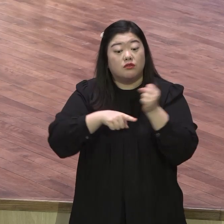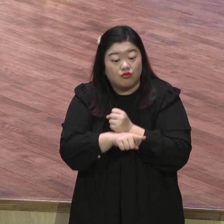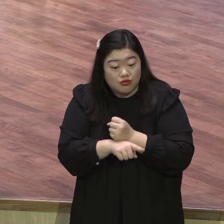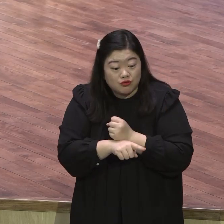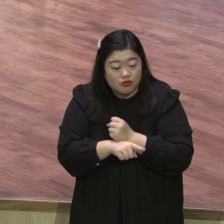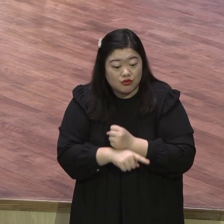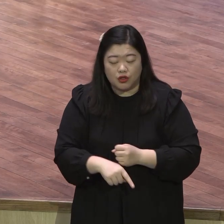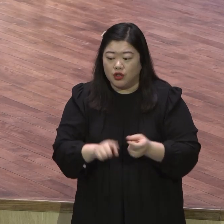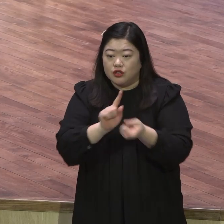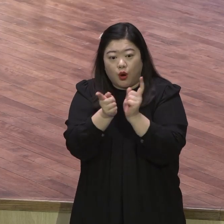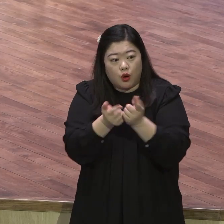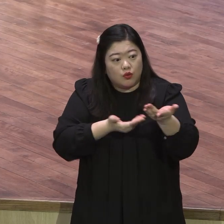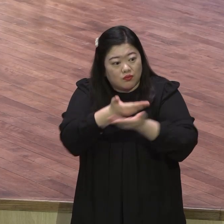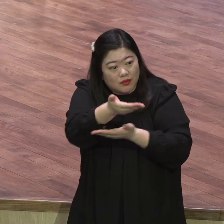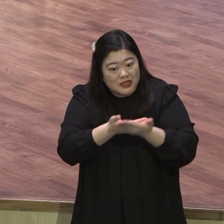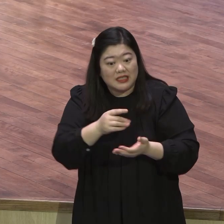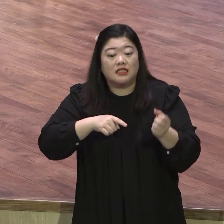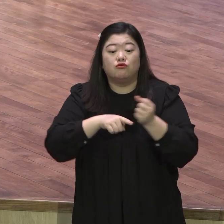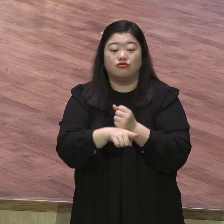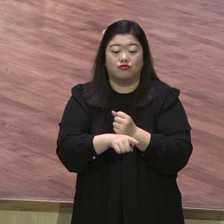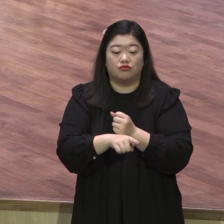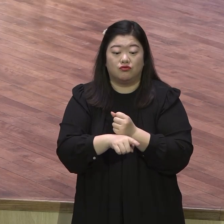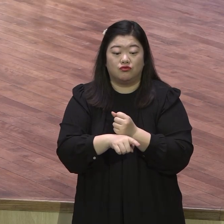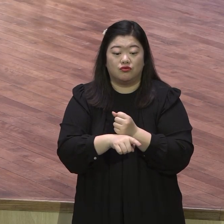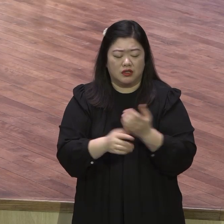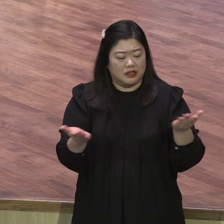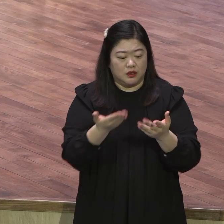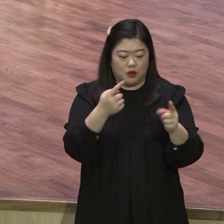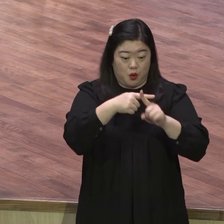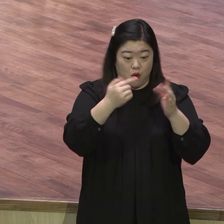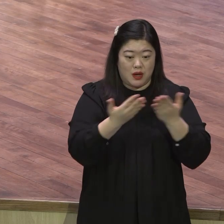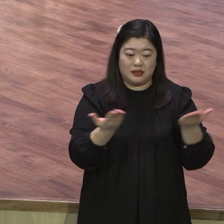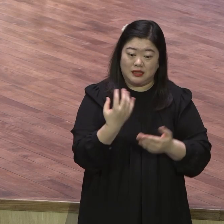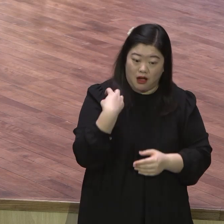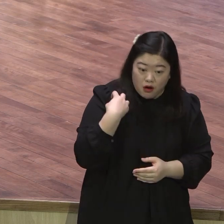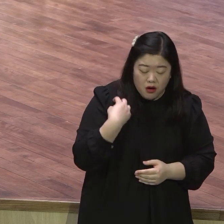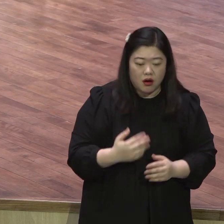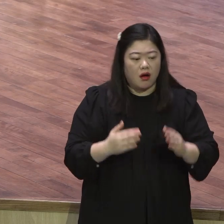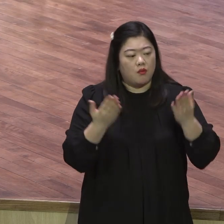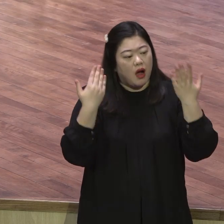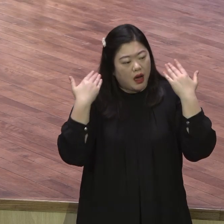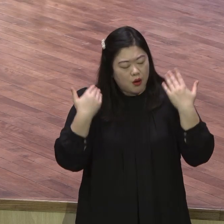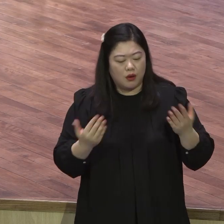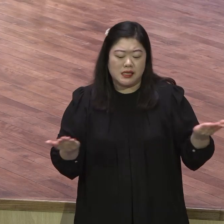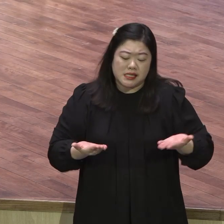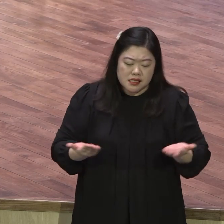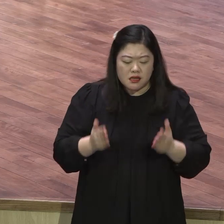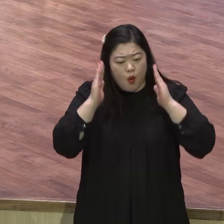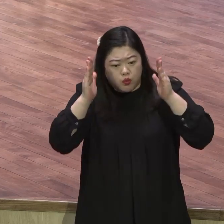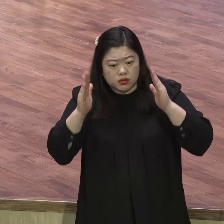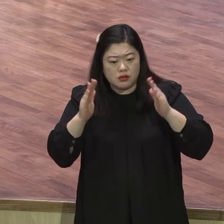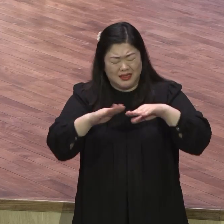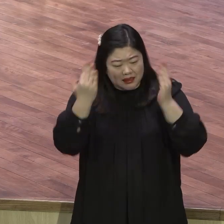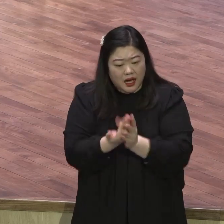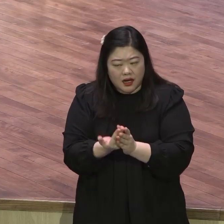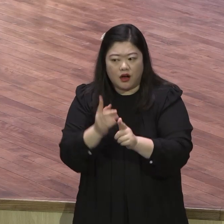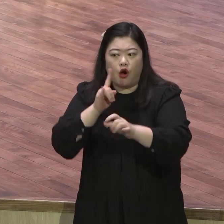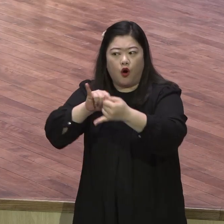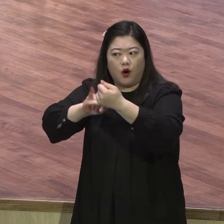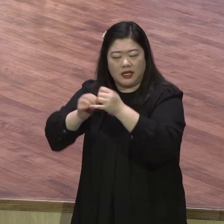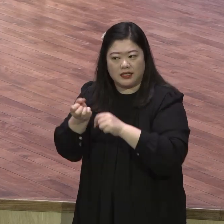성도의 교제를 하든지 교회에서 사역을 하든지 지역에 사역하든지 간에 내 삶은 언약 여정 속에 있다.